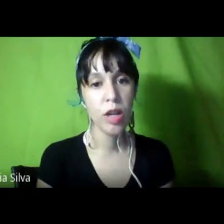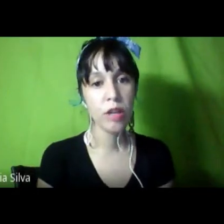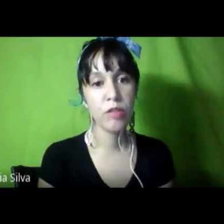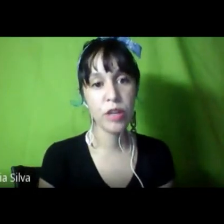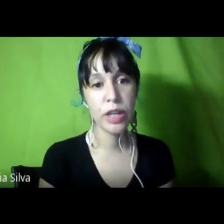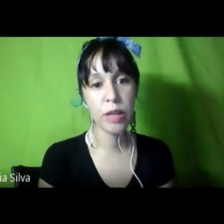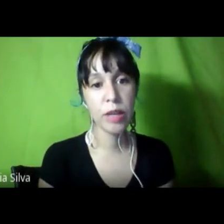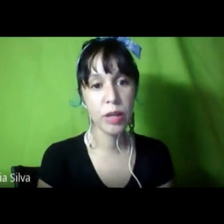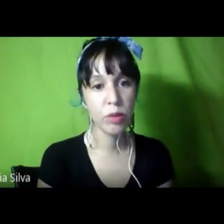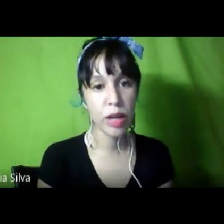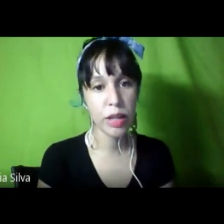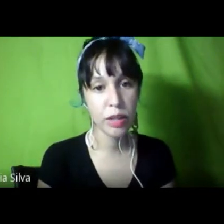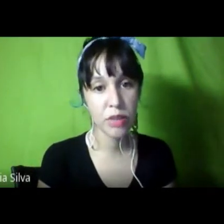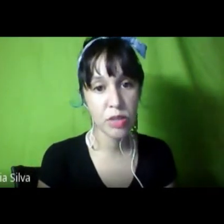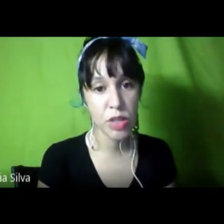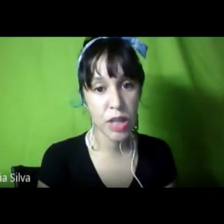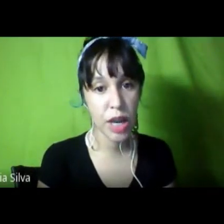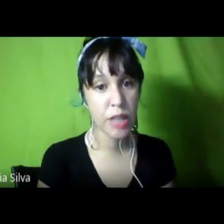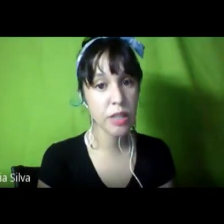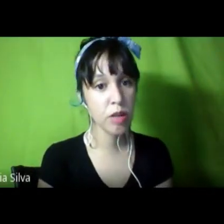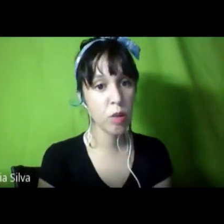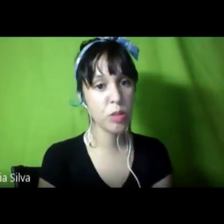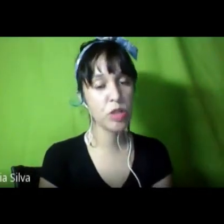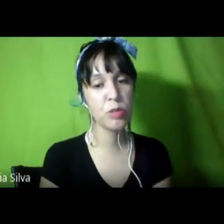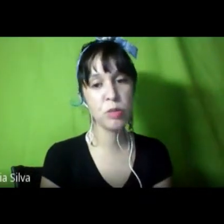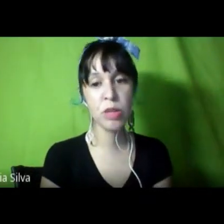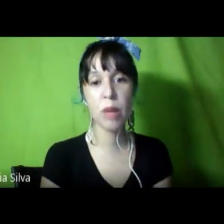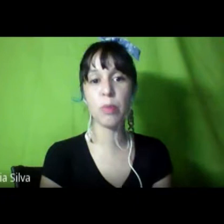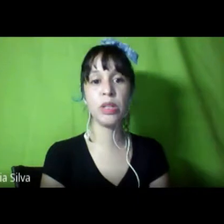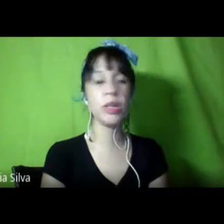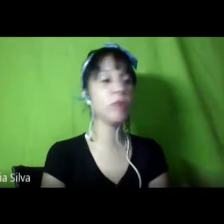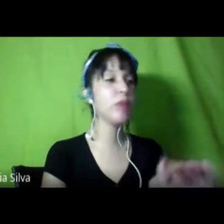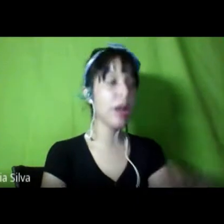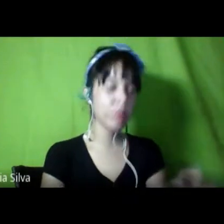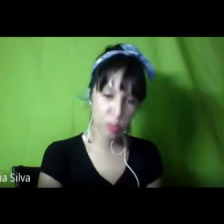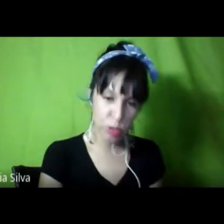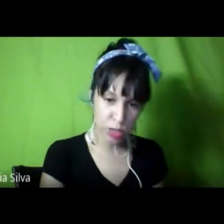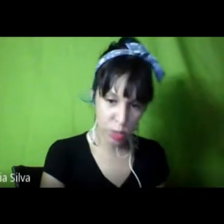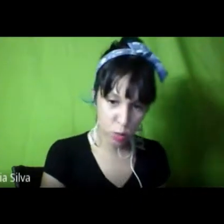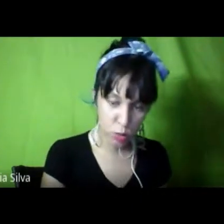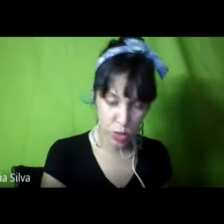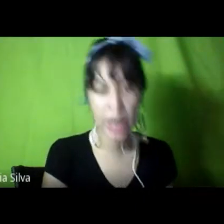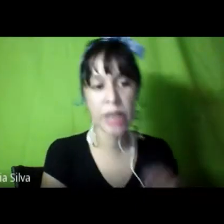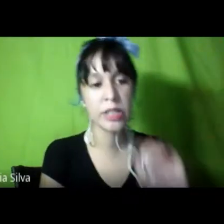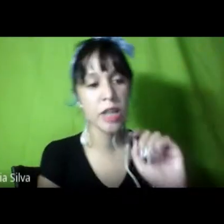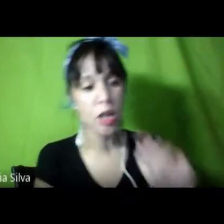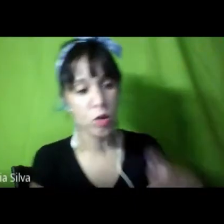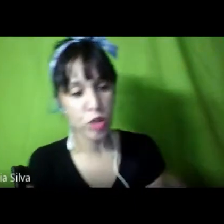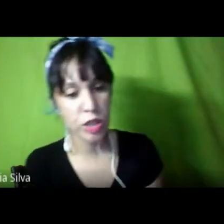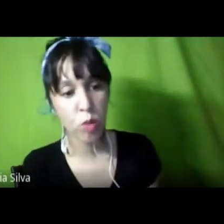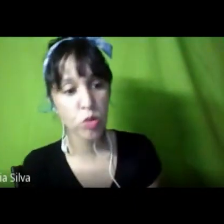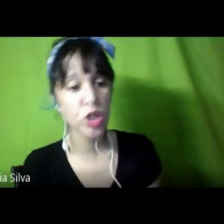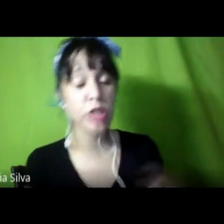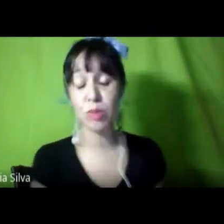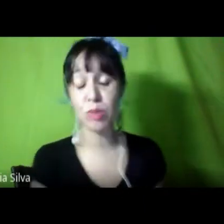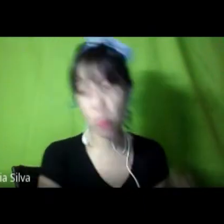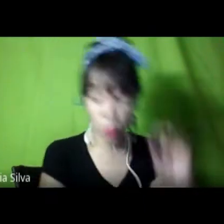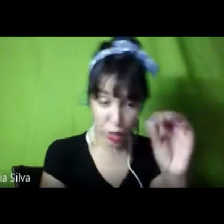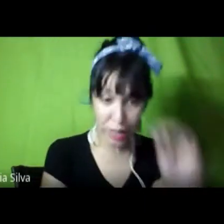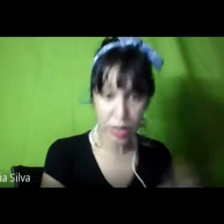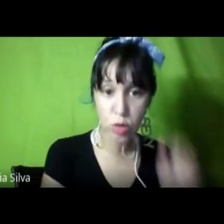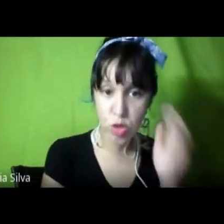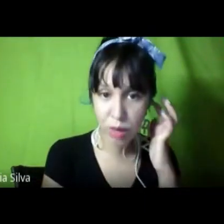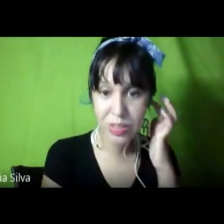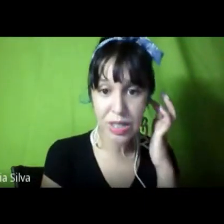total, que foi criado para educar através dos sinais e oralmente ao mesmo tempo. Então, dava para utilizar alguns sinais, utilizar alguns gestos, mas o